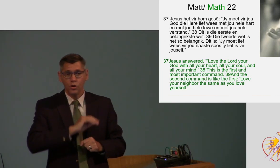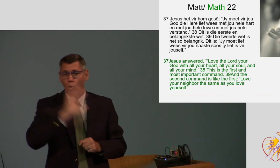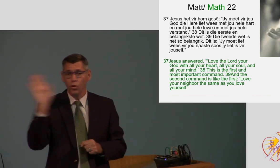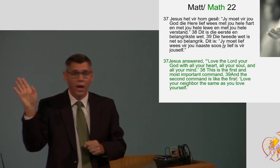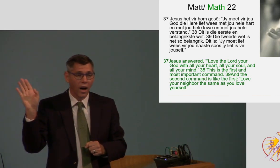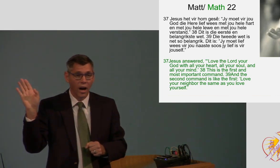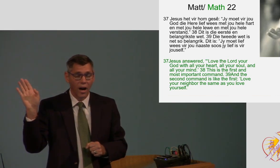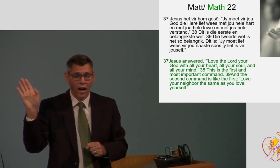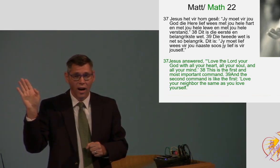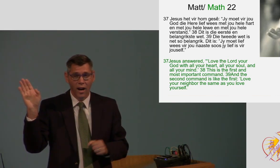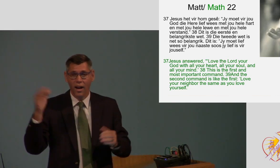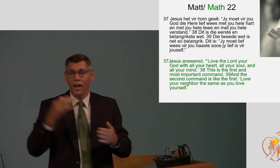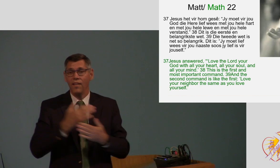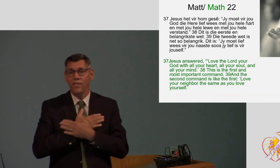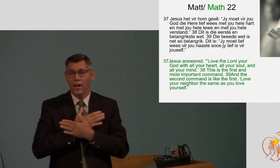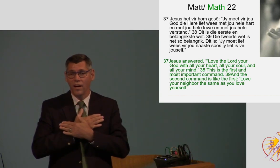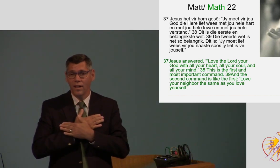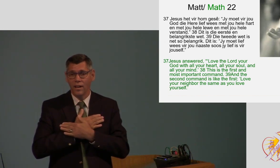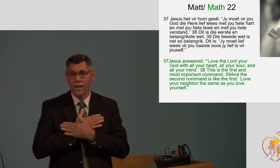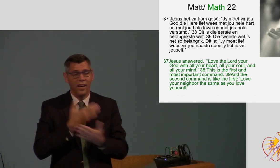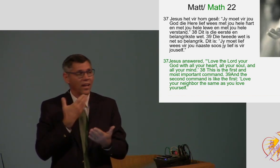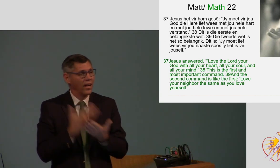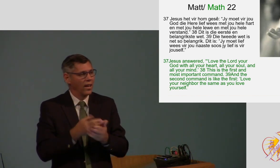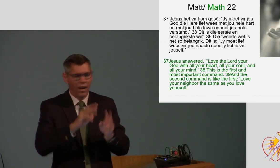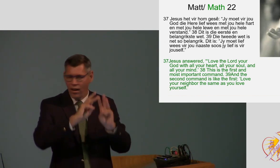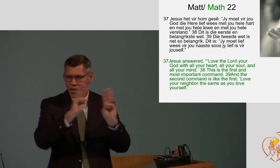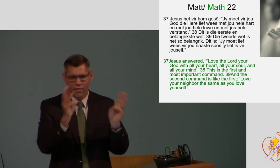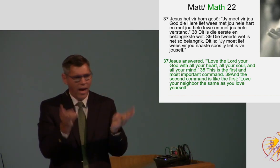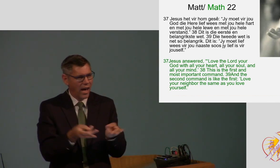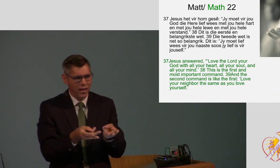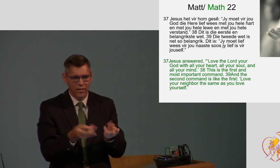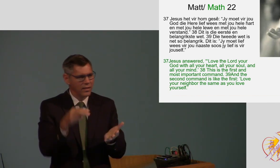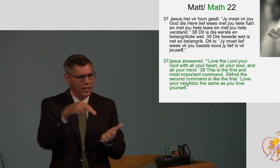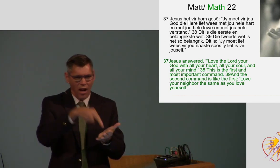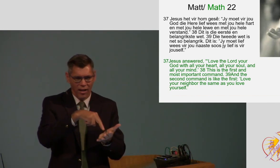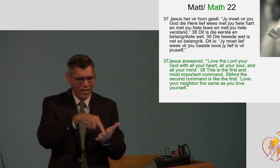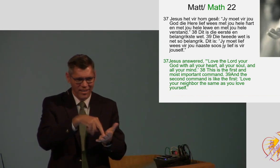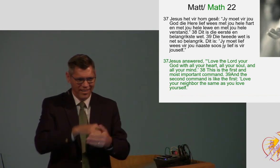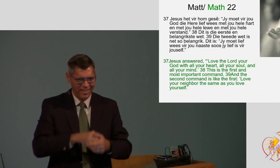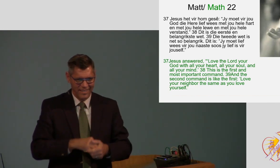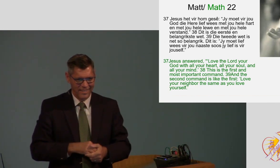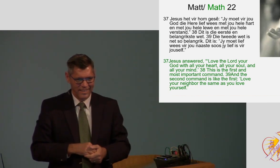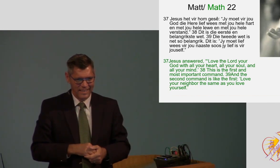Sonder liefde kan die wêreld nie staan nie.